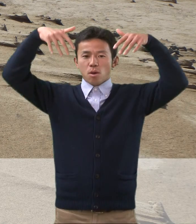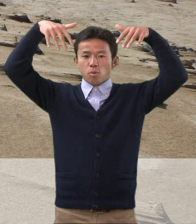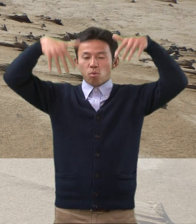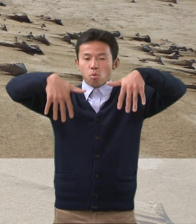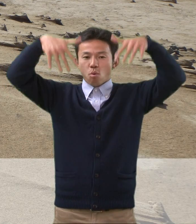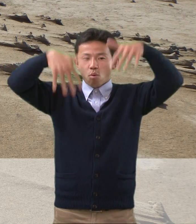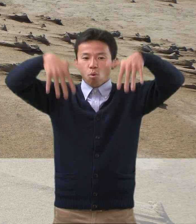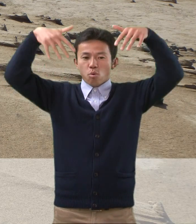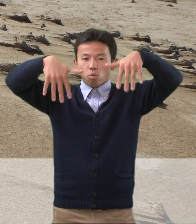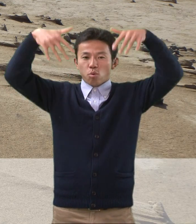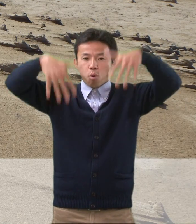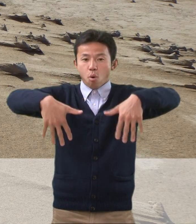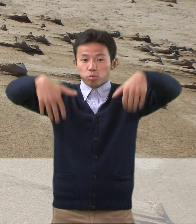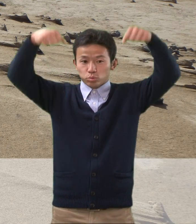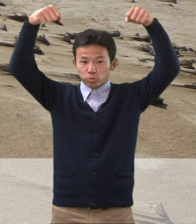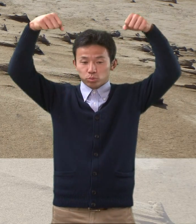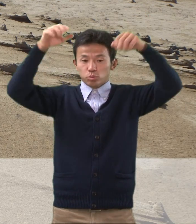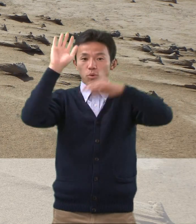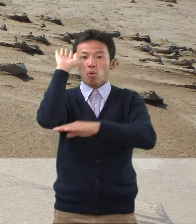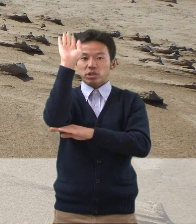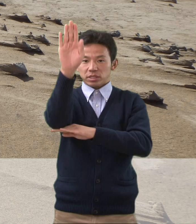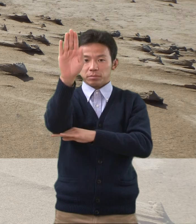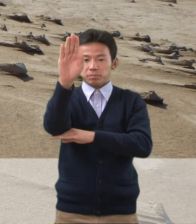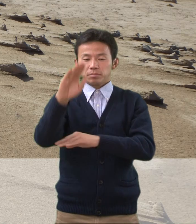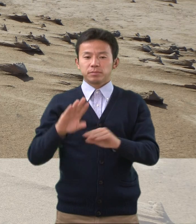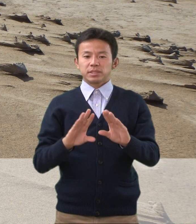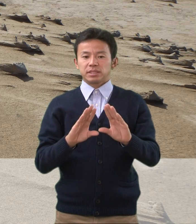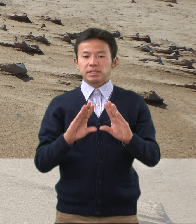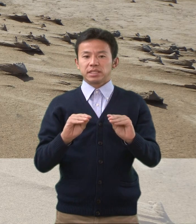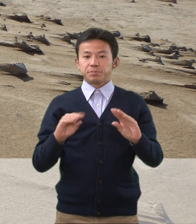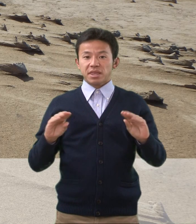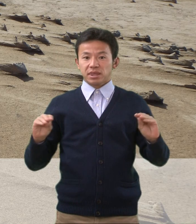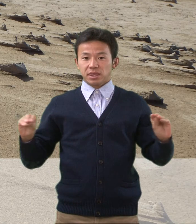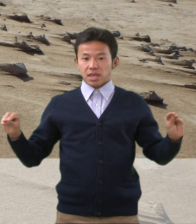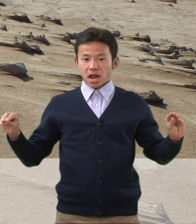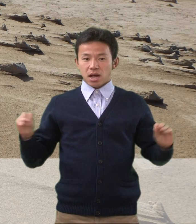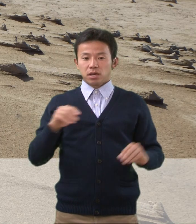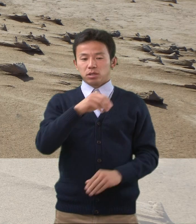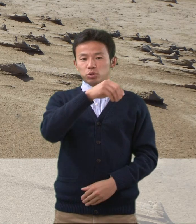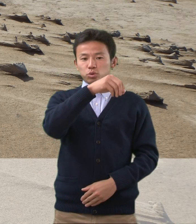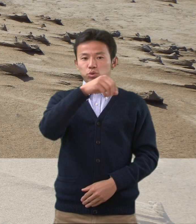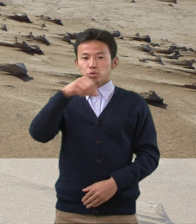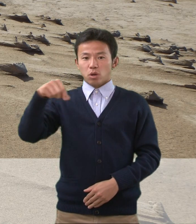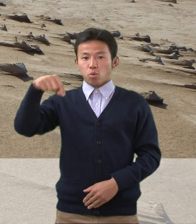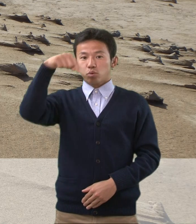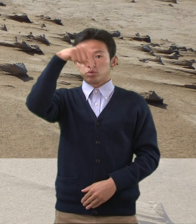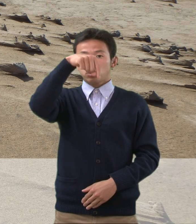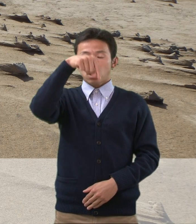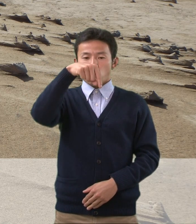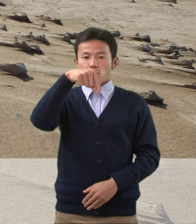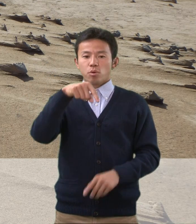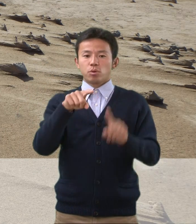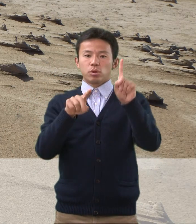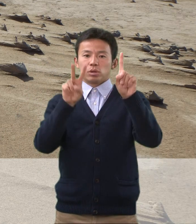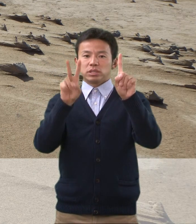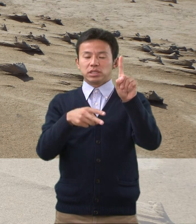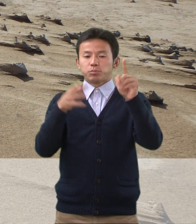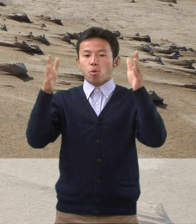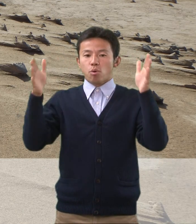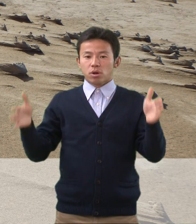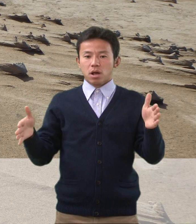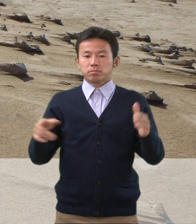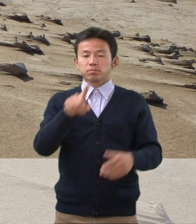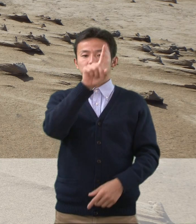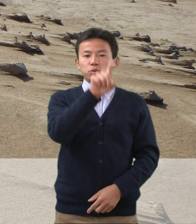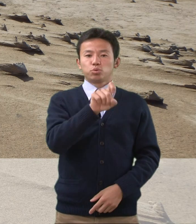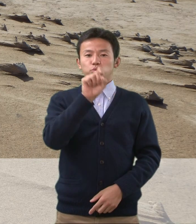左中降雨後に湿った砂の上を毎秒12mを超える風が吹くと左中